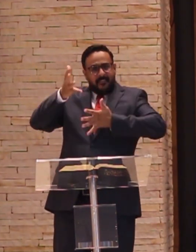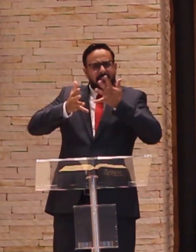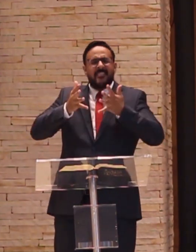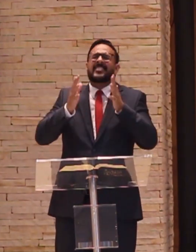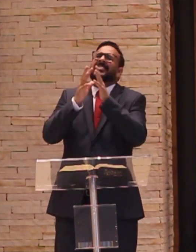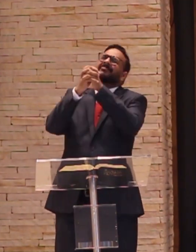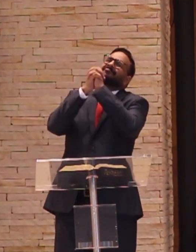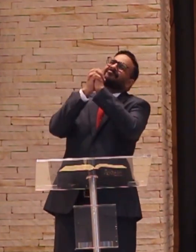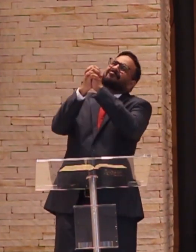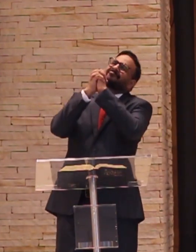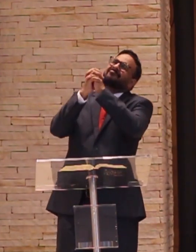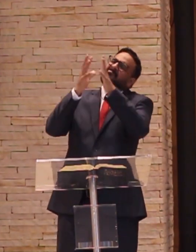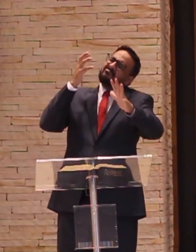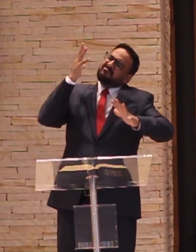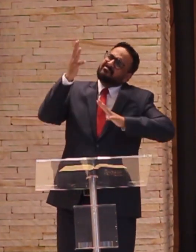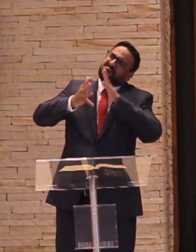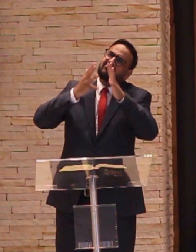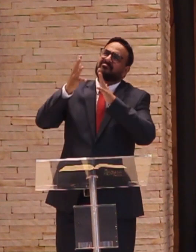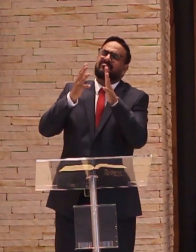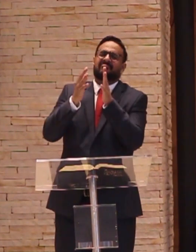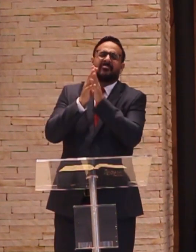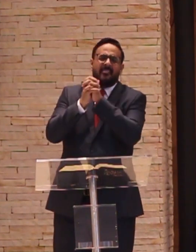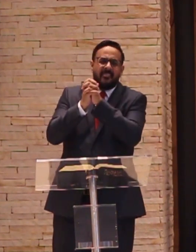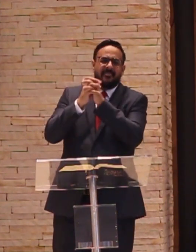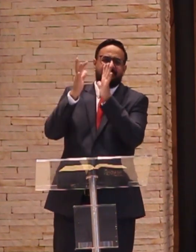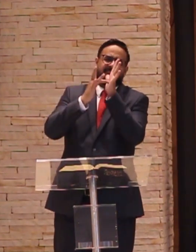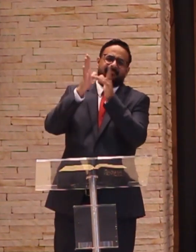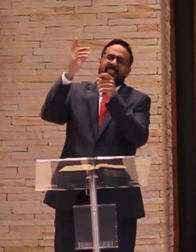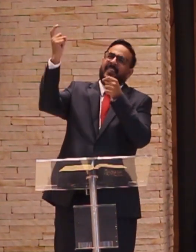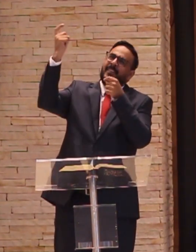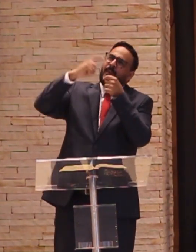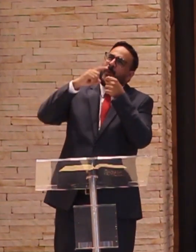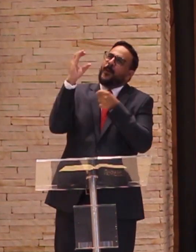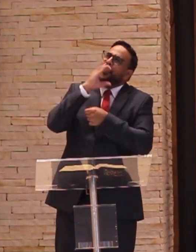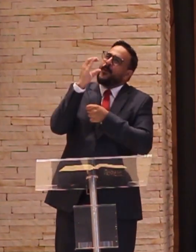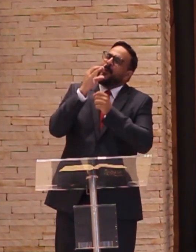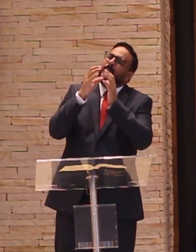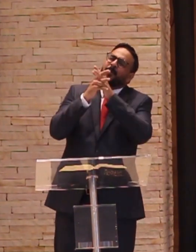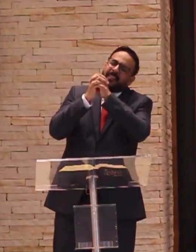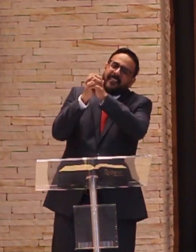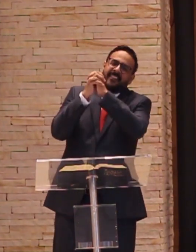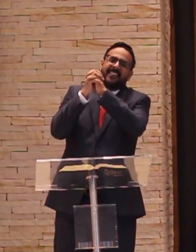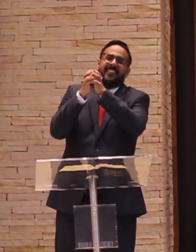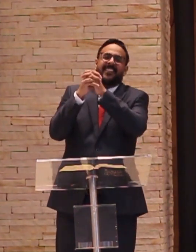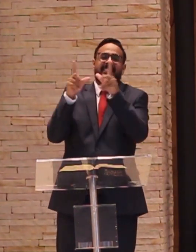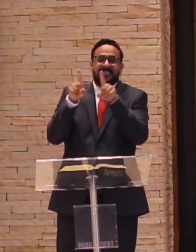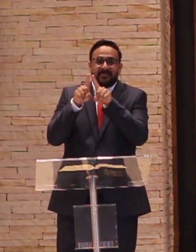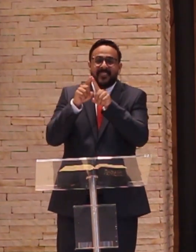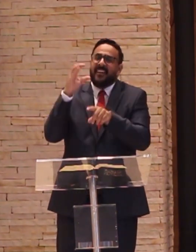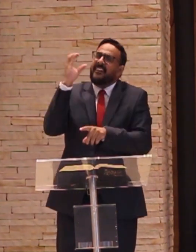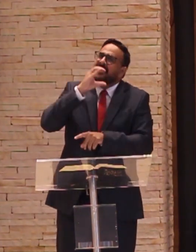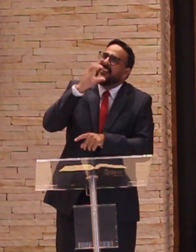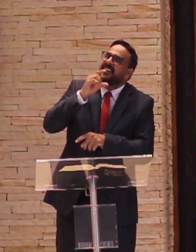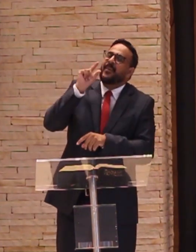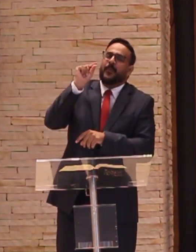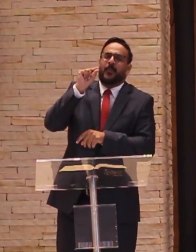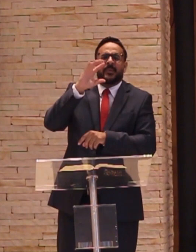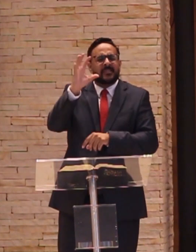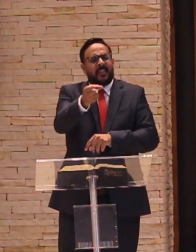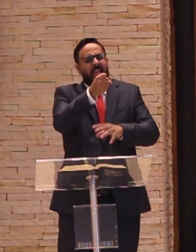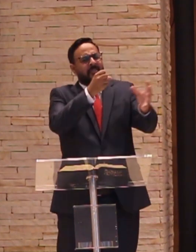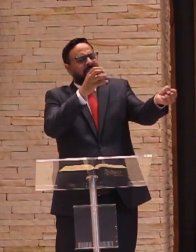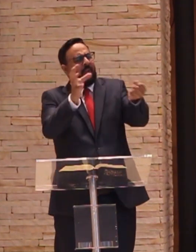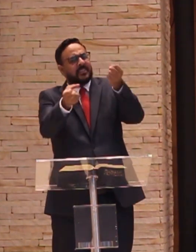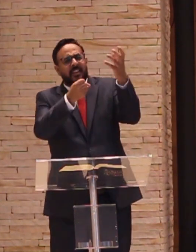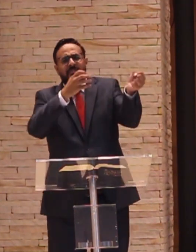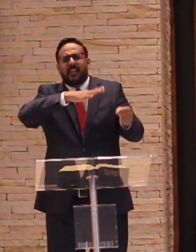mim em oração, a sinalizar em oração, clamando ao Senhor, pedindo para que ele volte logo em